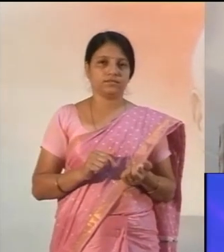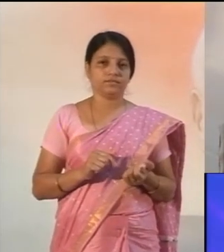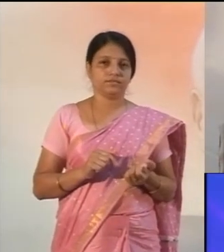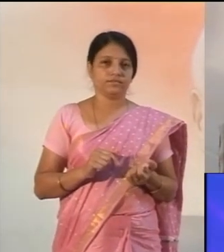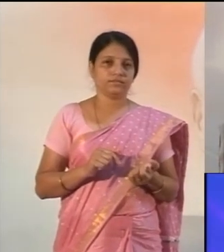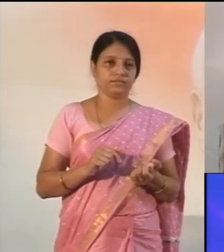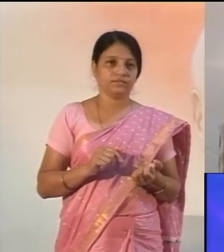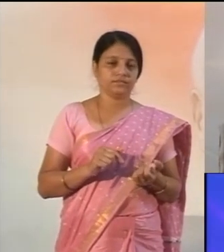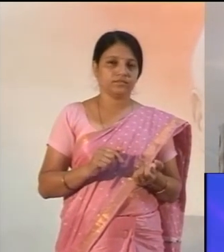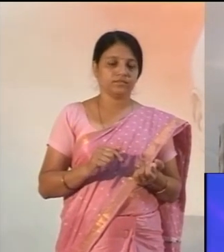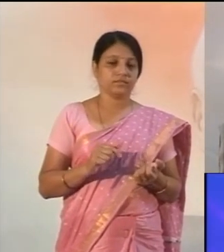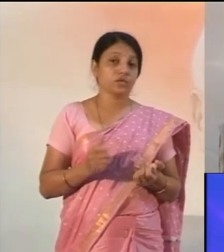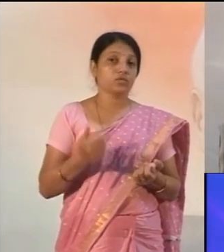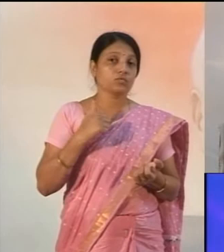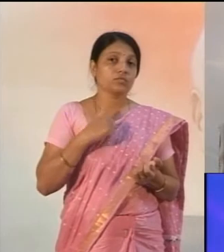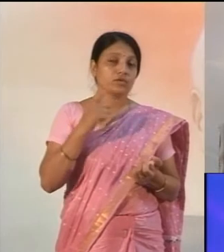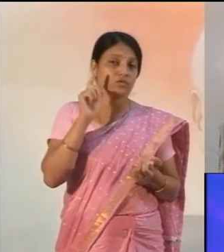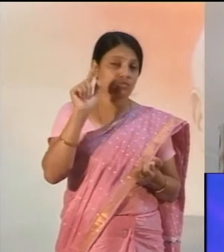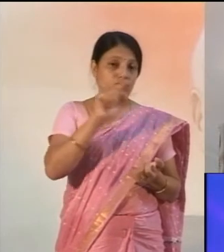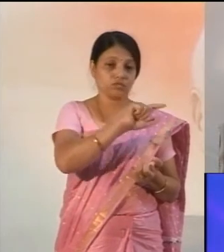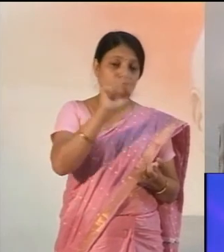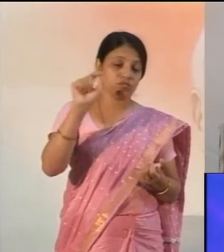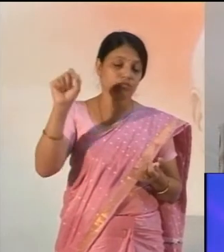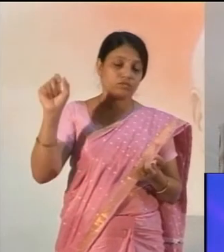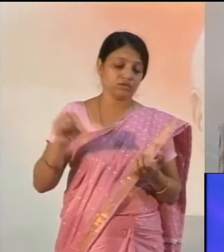तो मैं उनकी लिस्ट बनाकर ले जा रही हूं।